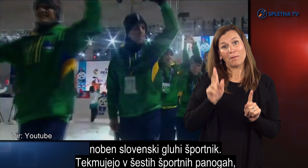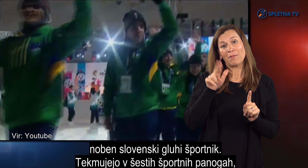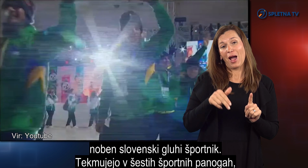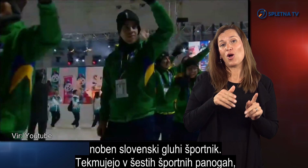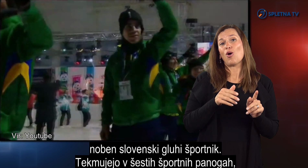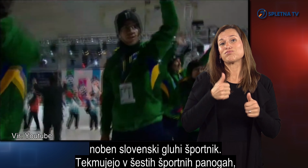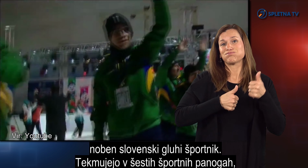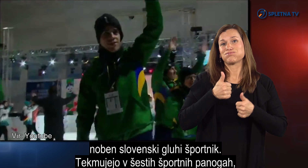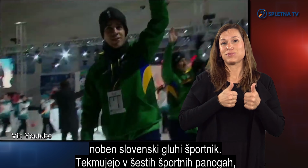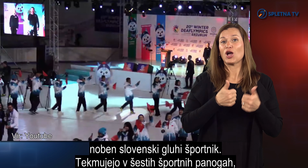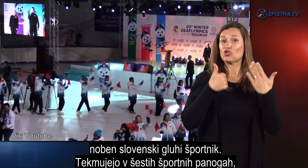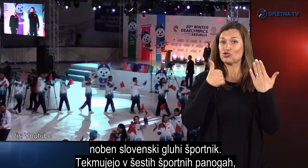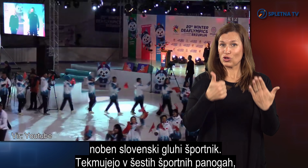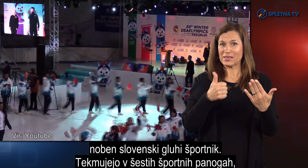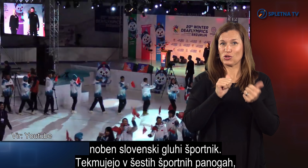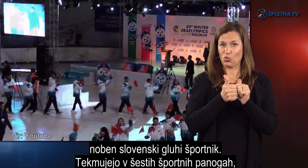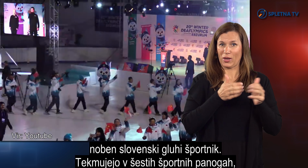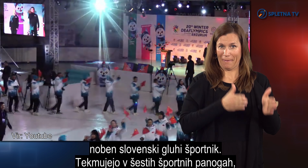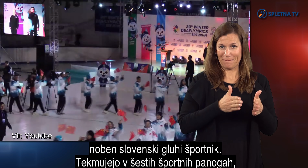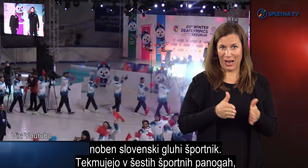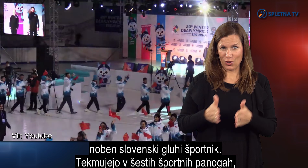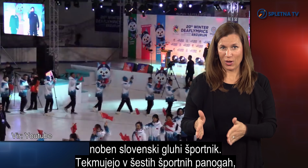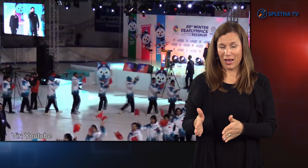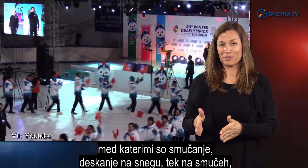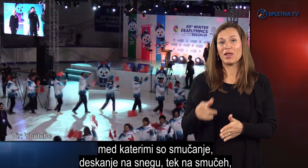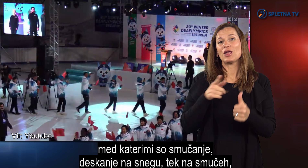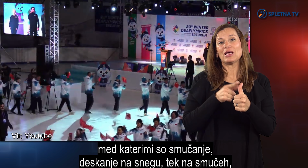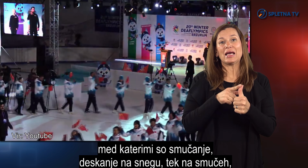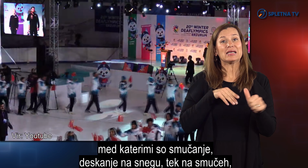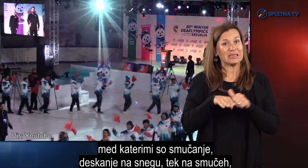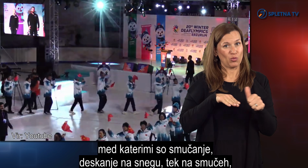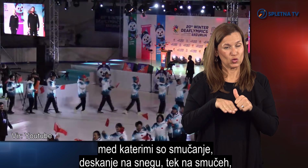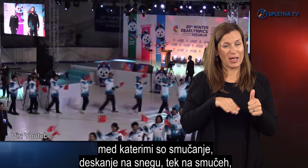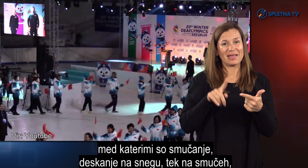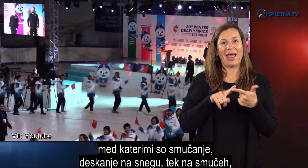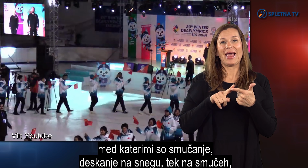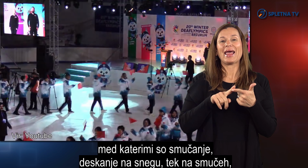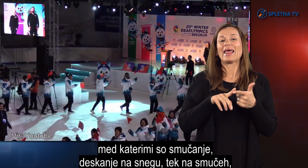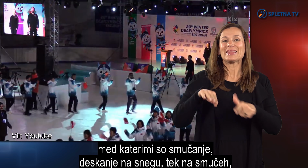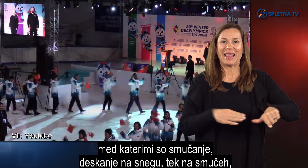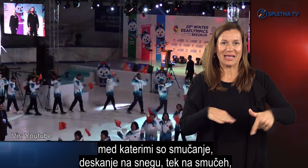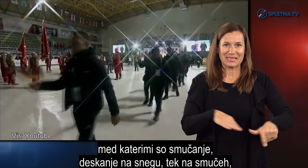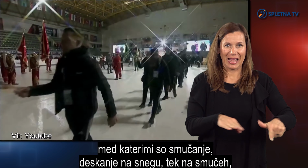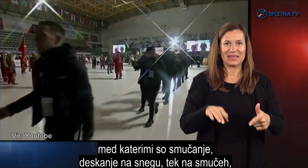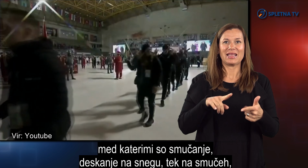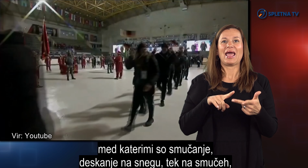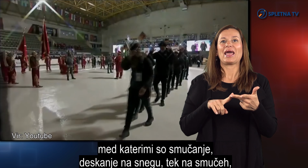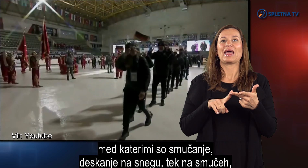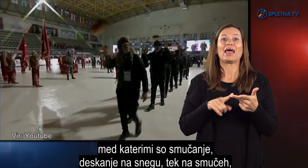Tekmujejo v 6 športnih panogah, med katerimi so smučanje, deskanje na snegu, tek na smučeh, karling, šah